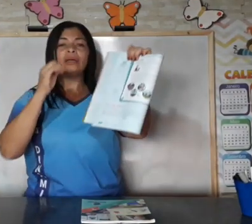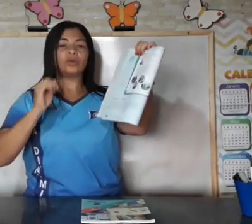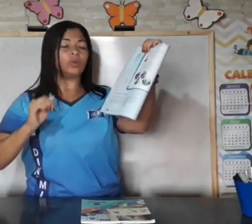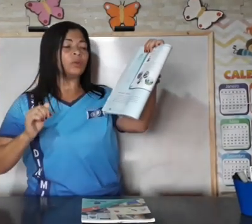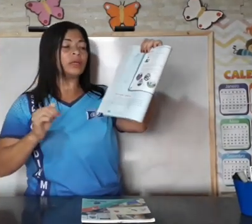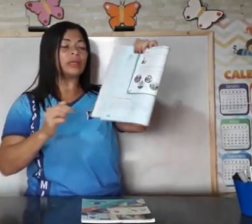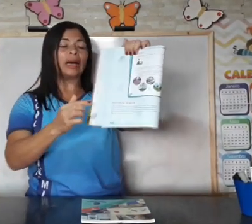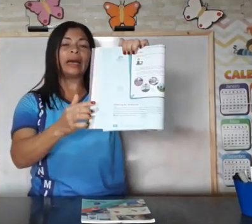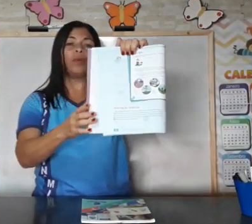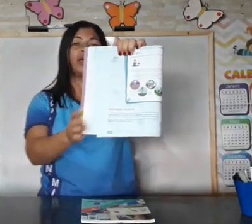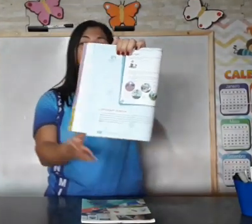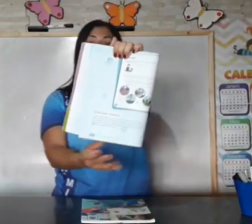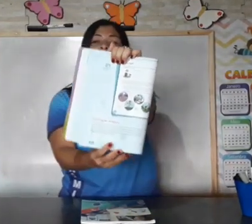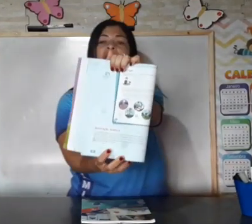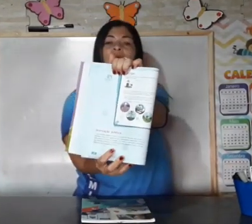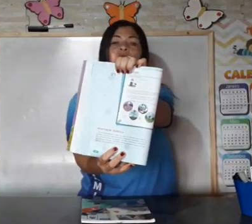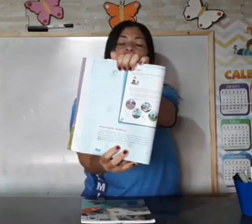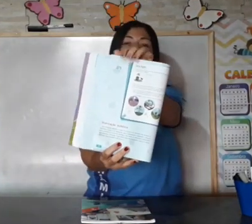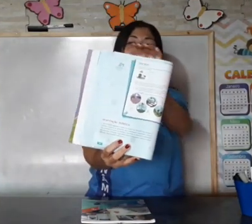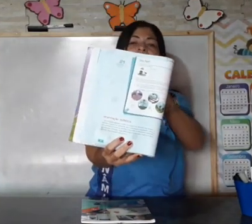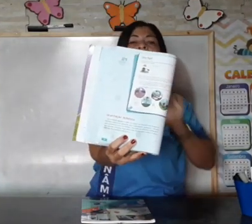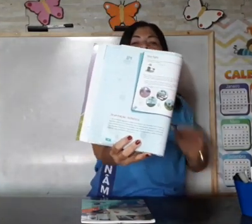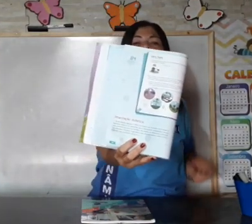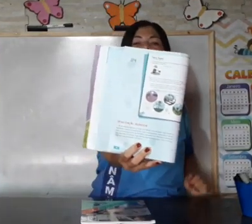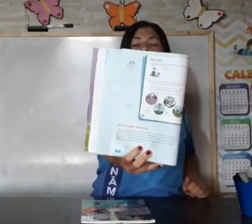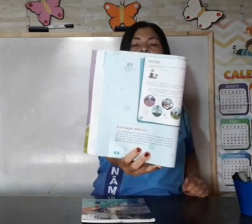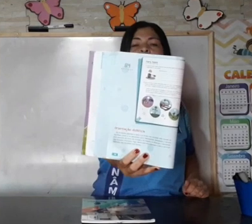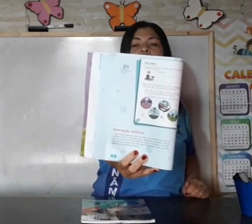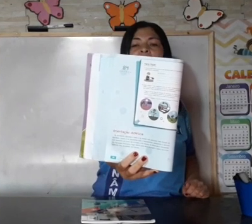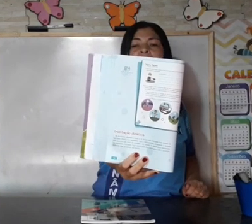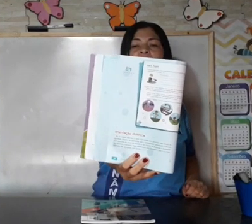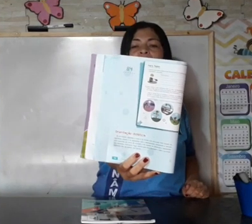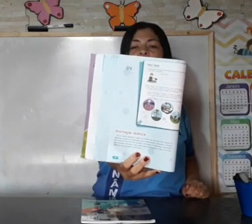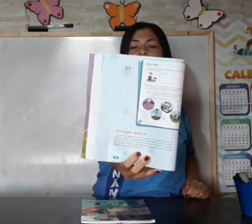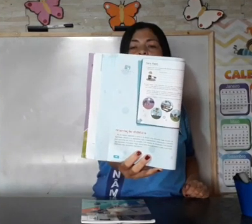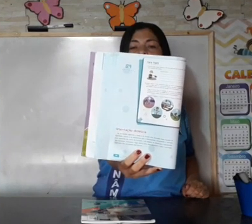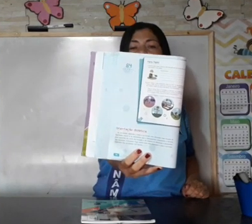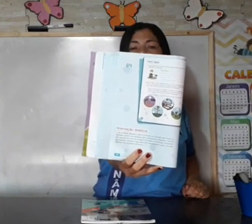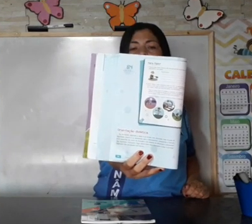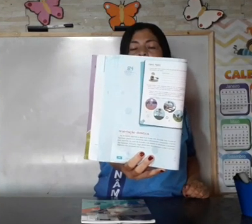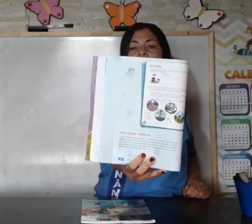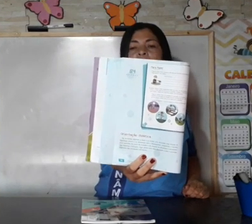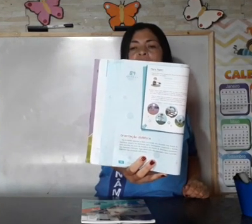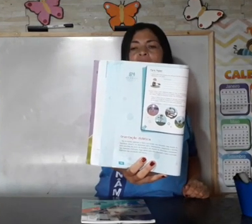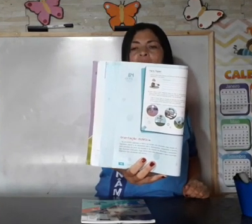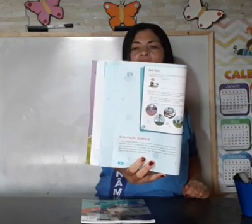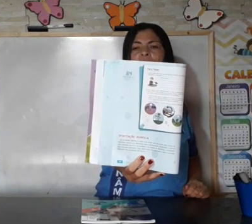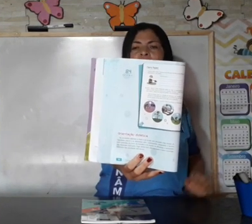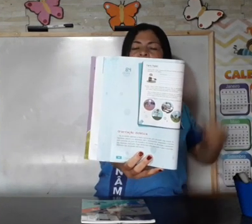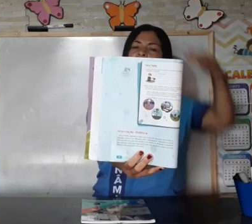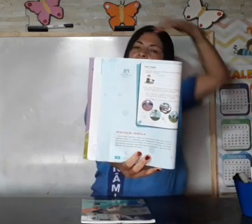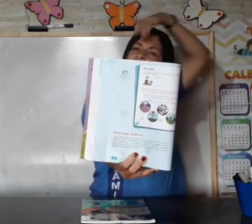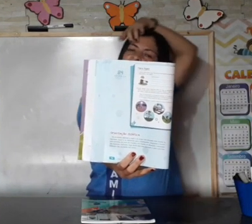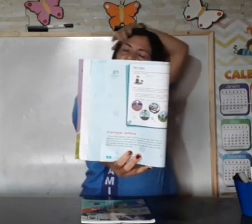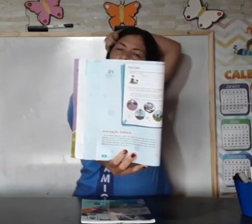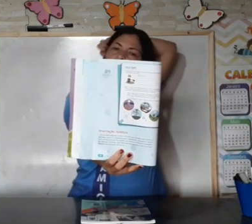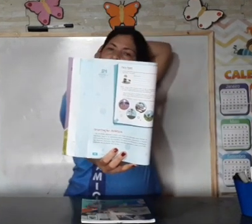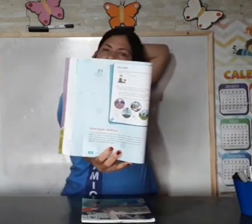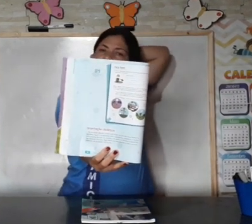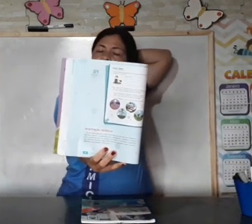respeitando? Que tá realmente tendo dignidade? Vocês vão marcar a figura abaixo. certo? Nessa figura abaixo, vocês